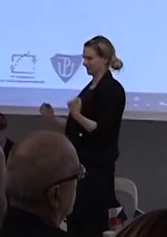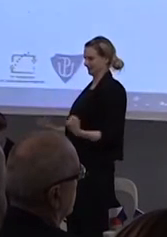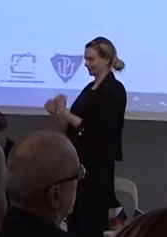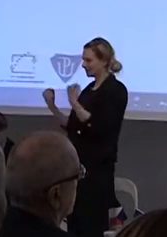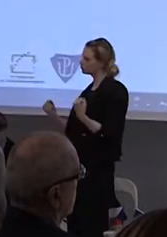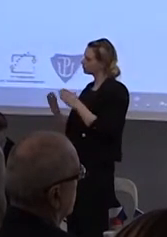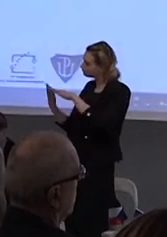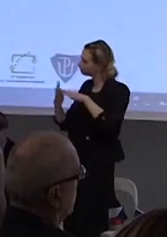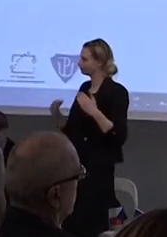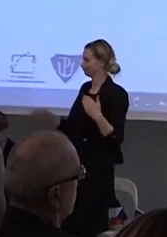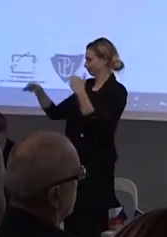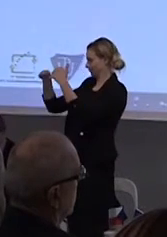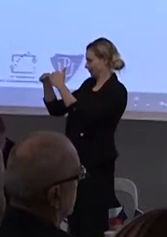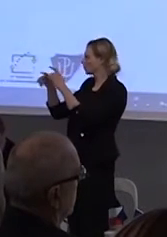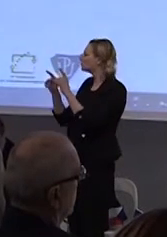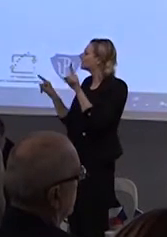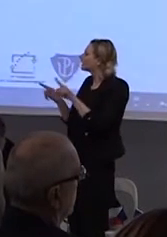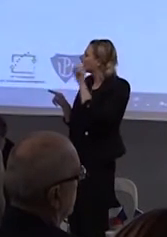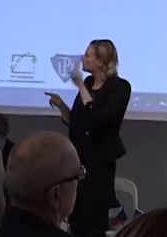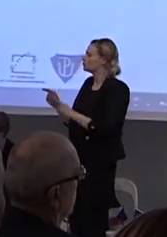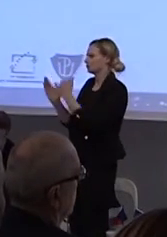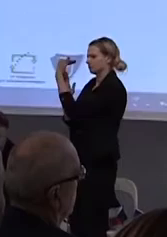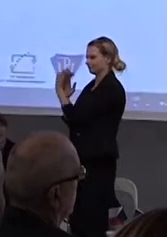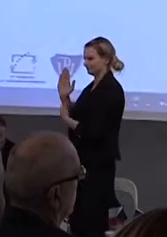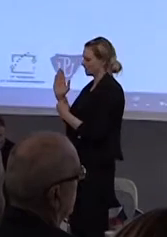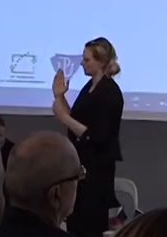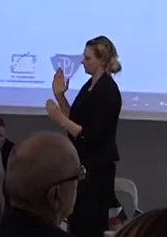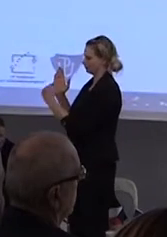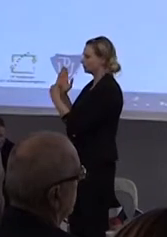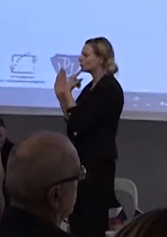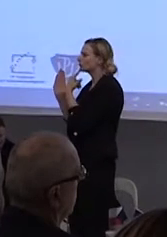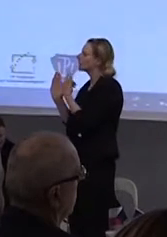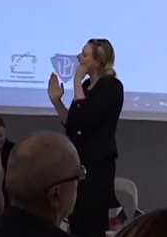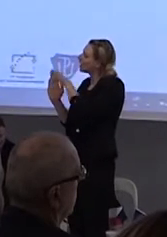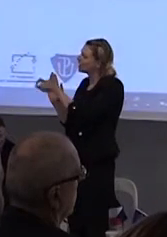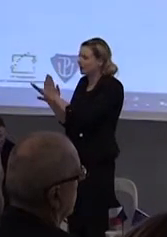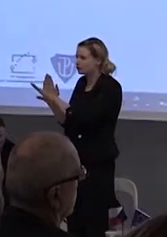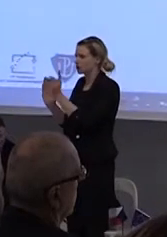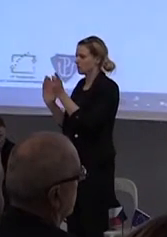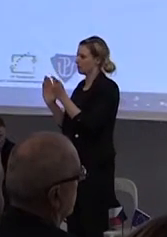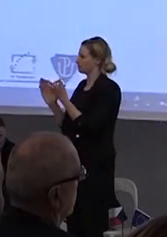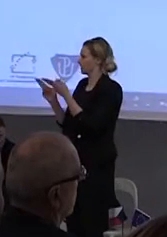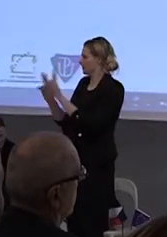právo osob se zdravotním nebo mentálním postižením na běžný život a na přístup do institucí. It is my personal